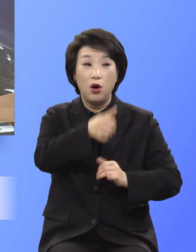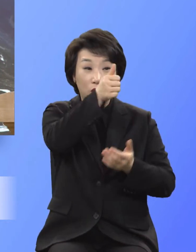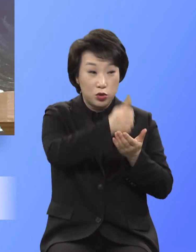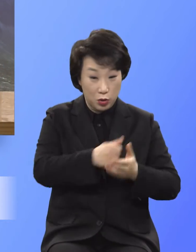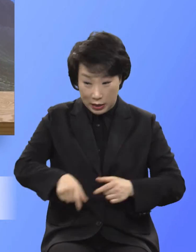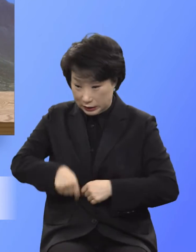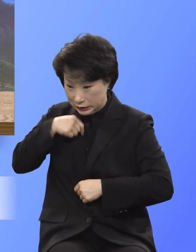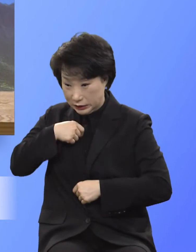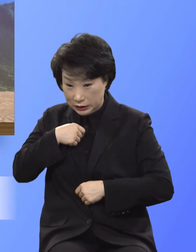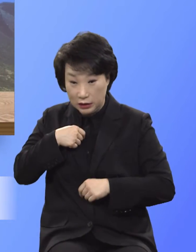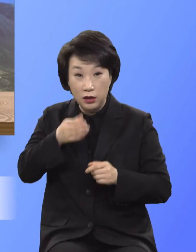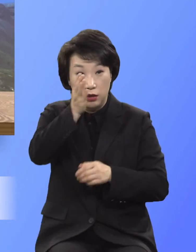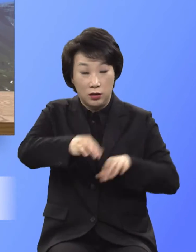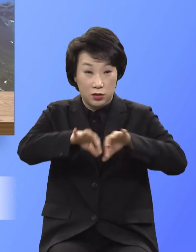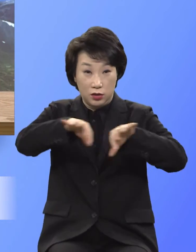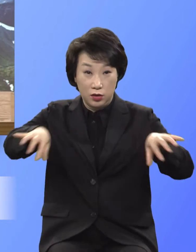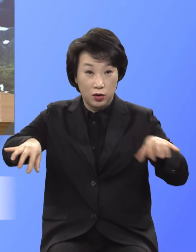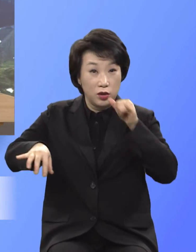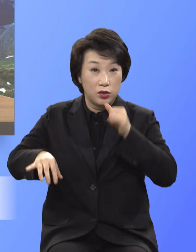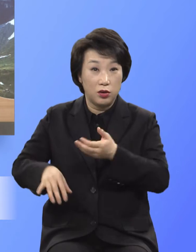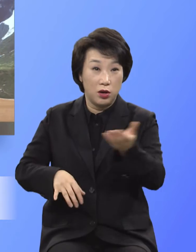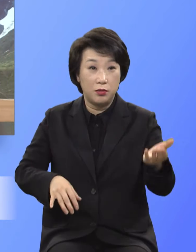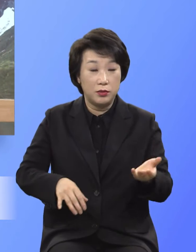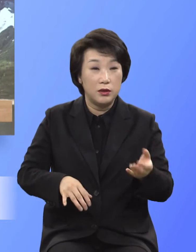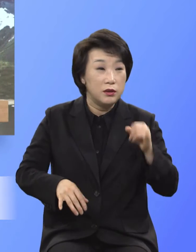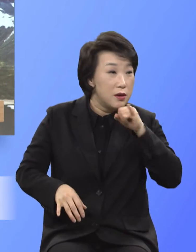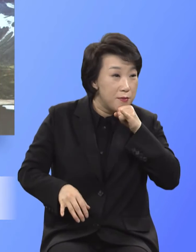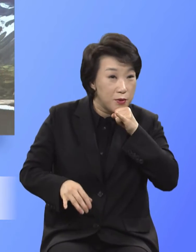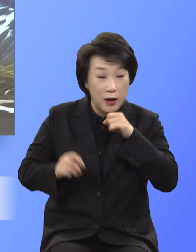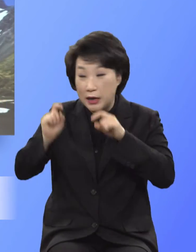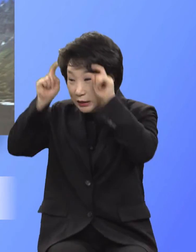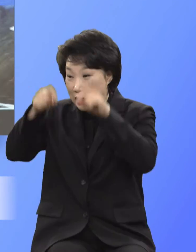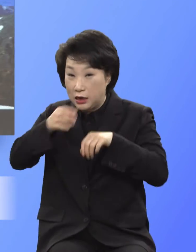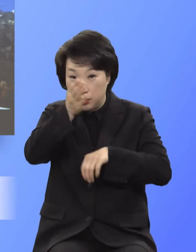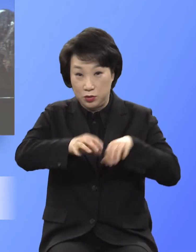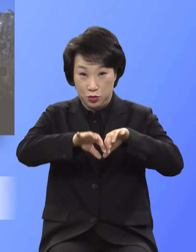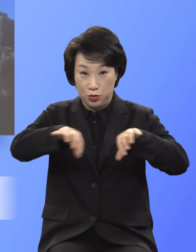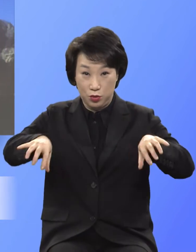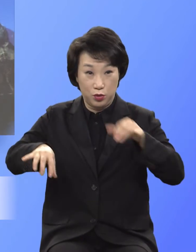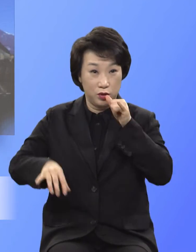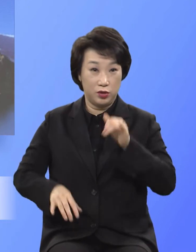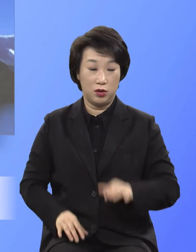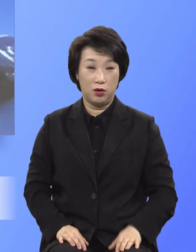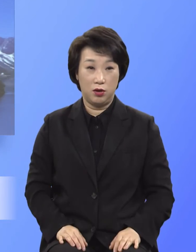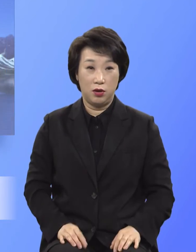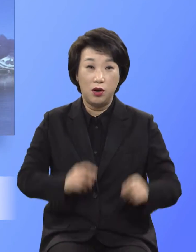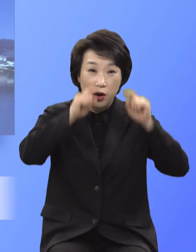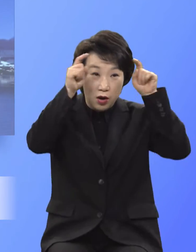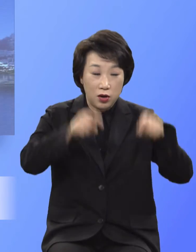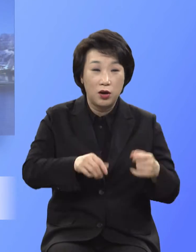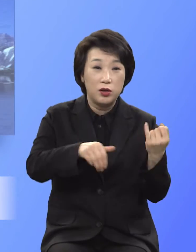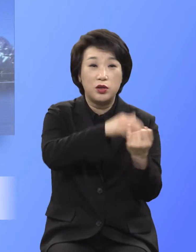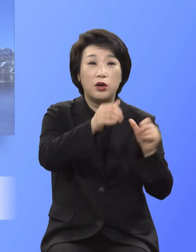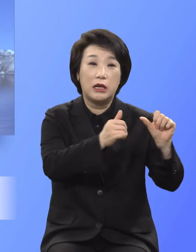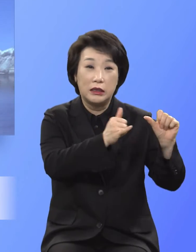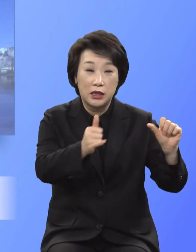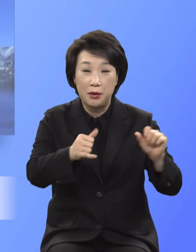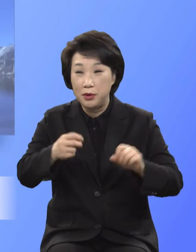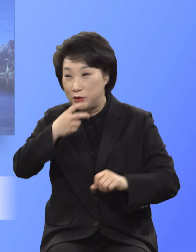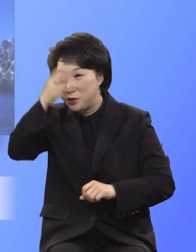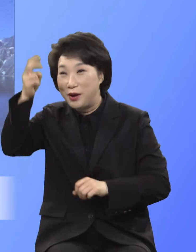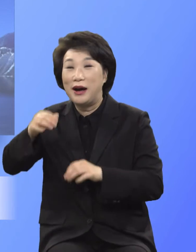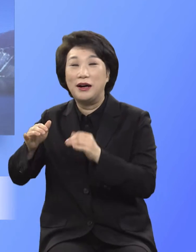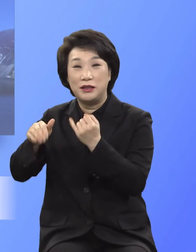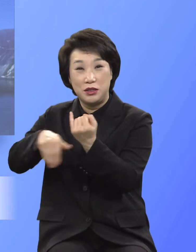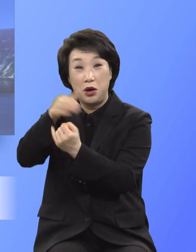죄와 의를 구분하고 염소와 양을 구분하고 미련한 다섯 처녀와